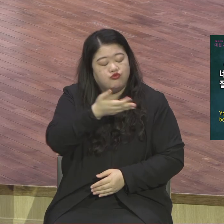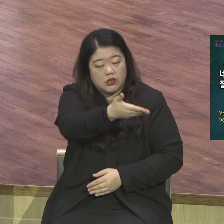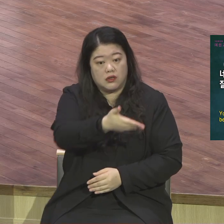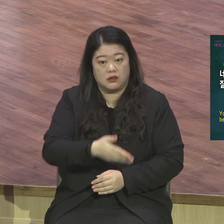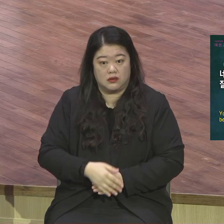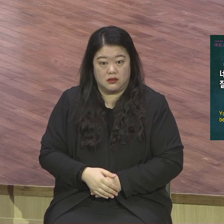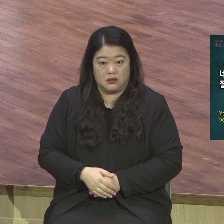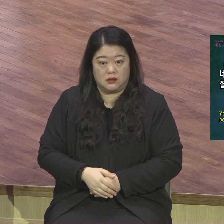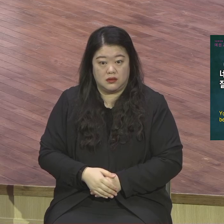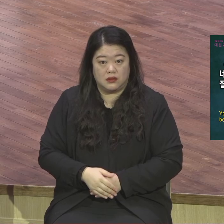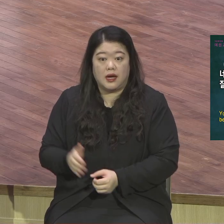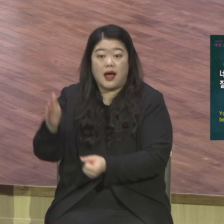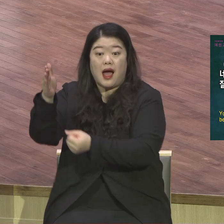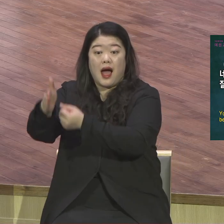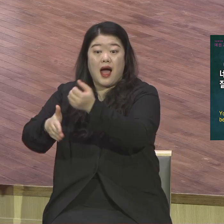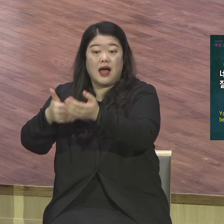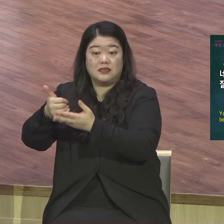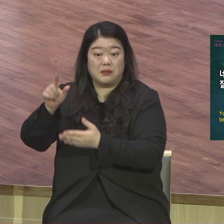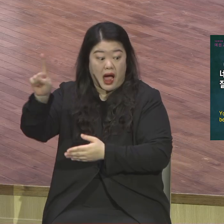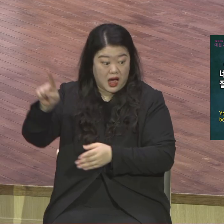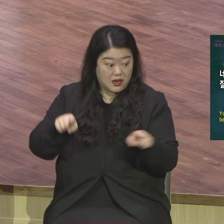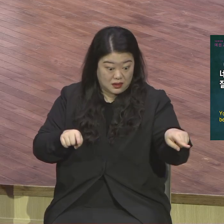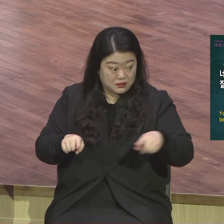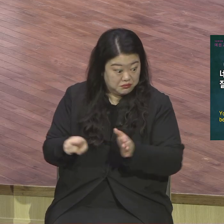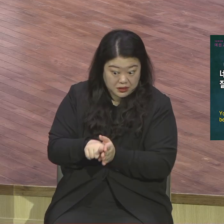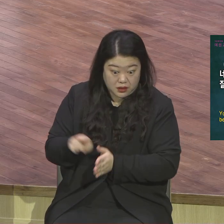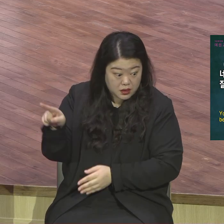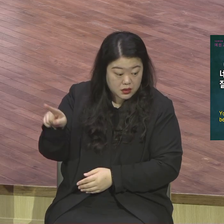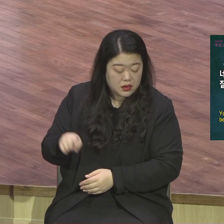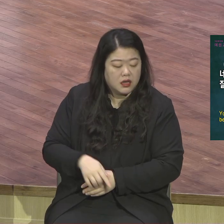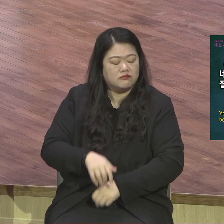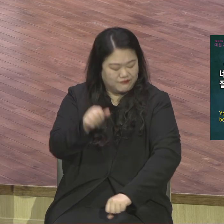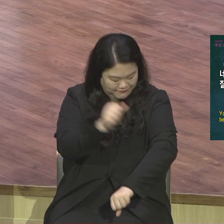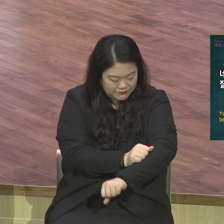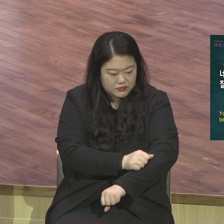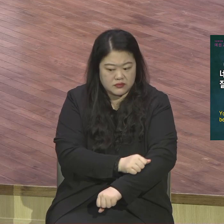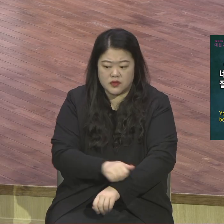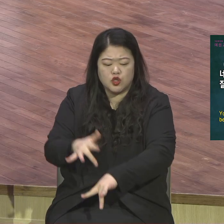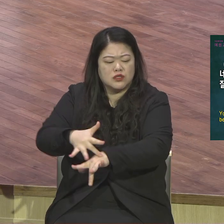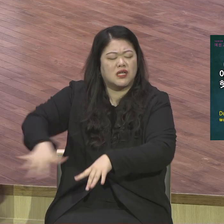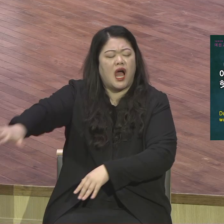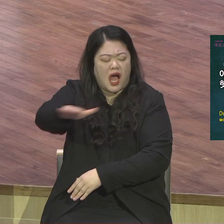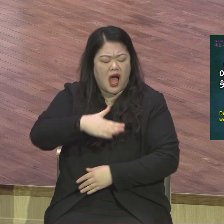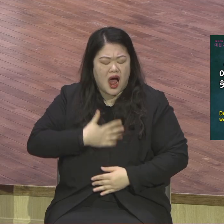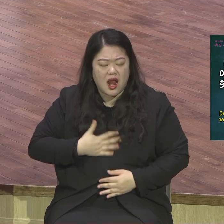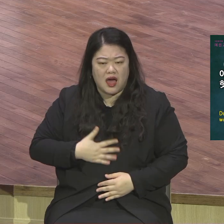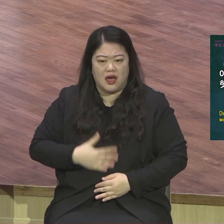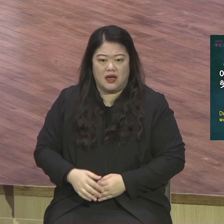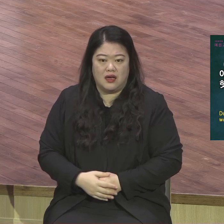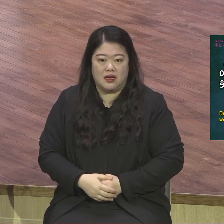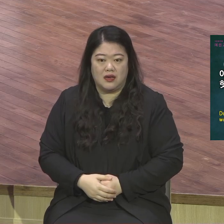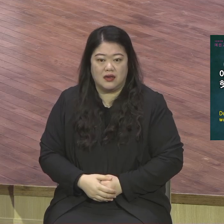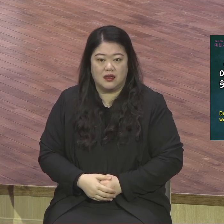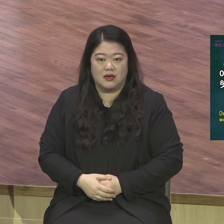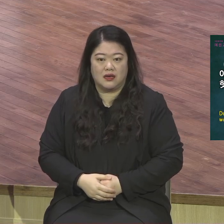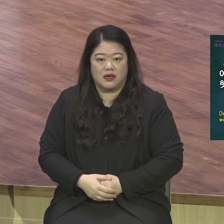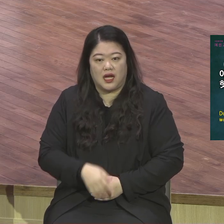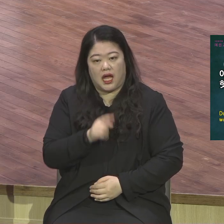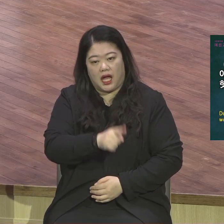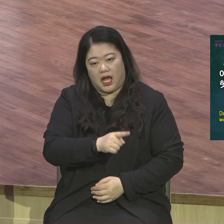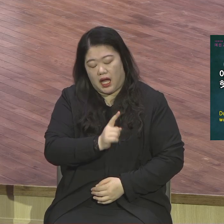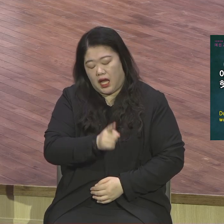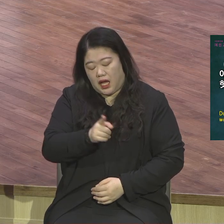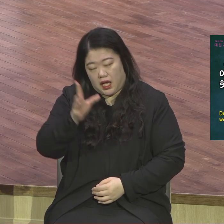하리라. 내가 하나님은 한 분이신 줄을 믿느냐? 잘하는 도다, 귀신들도 믿고 떠느니라. 아, 허탄한